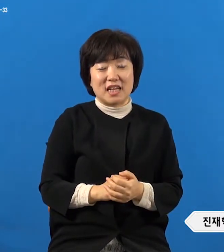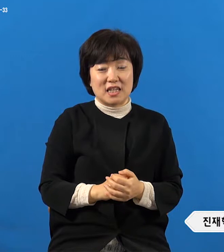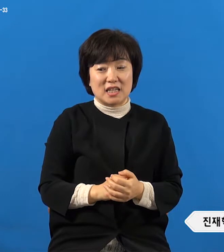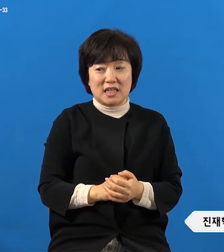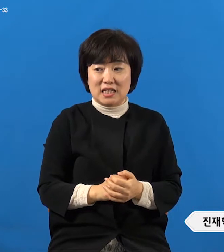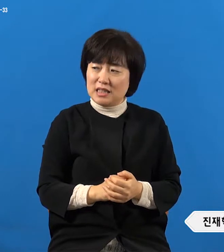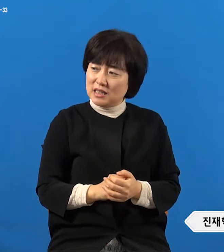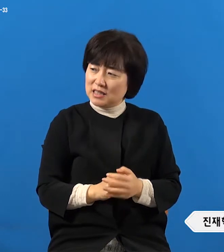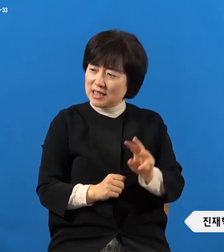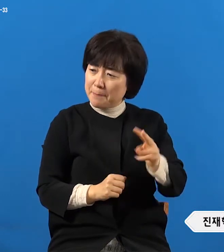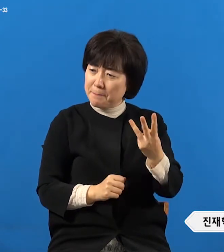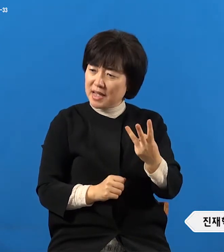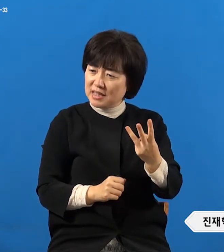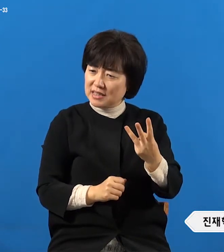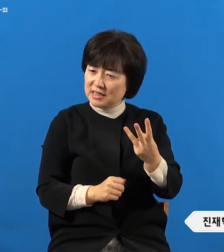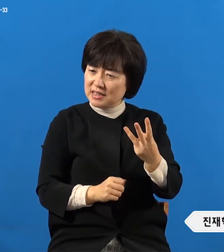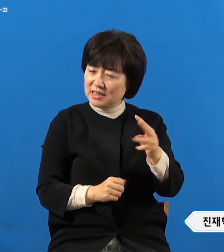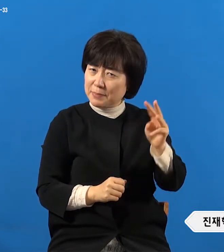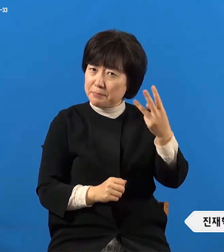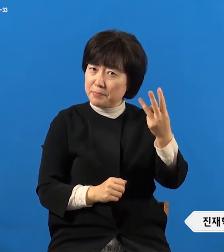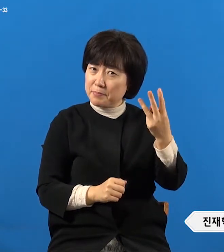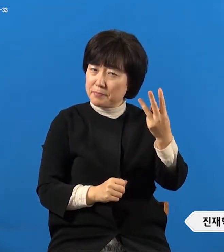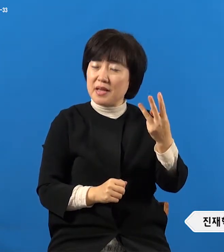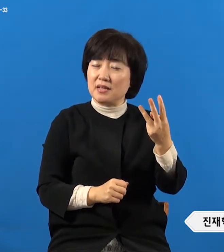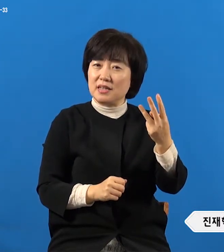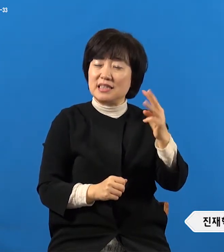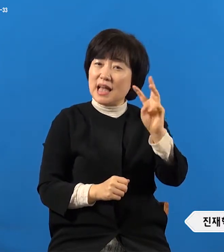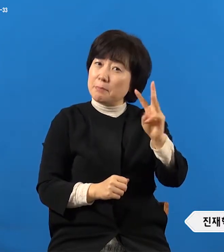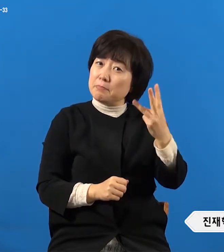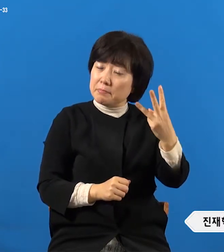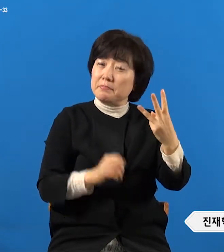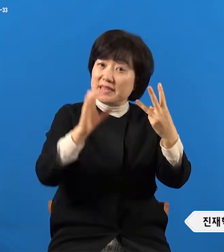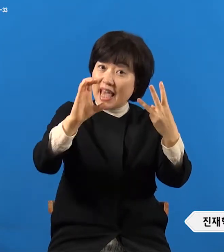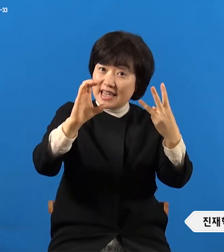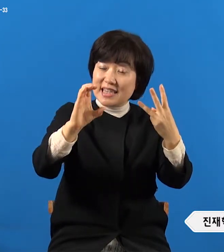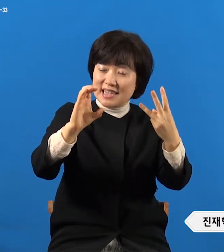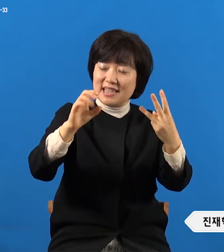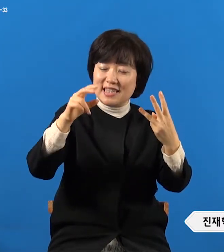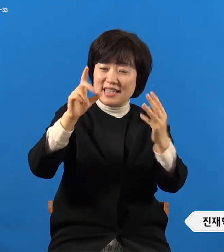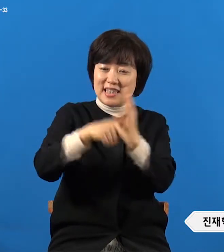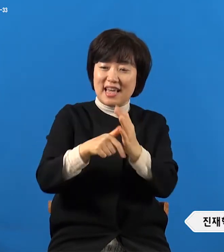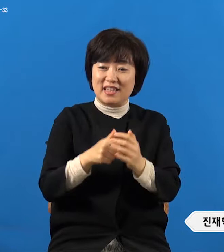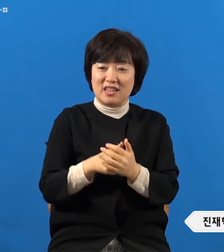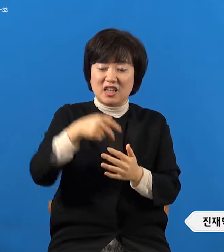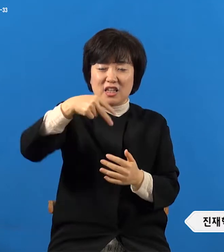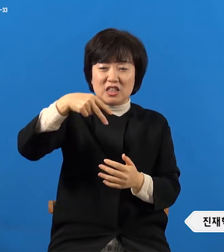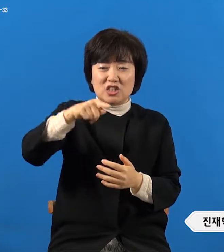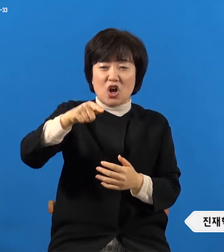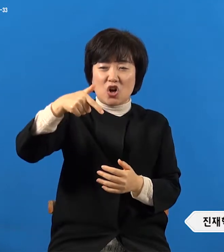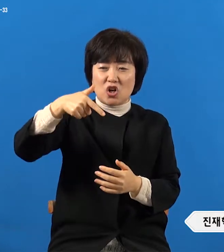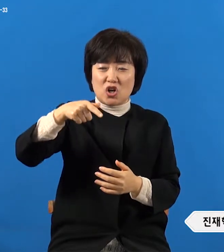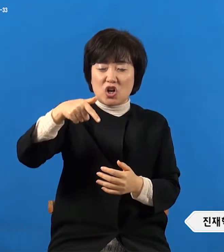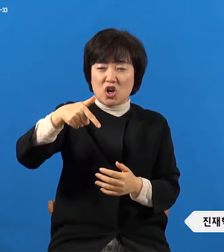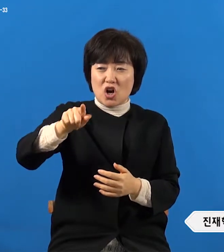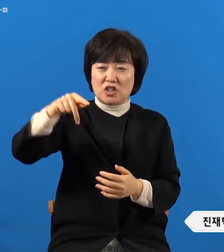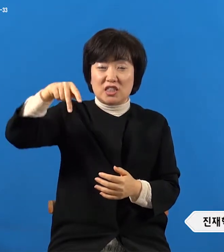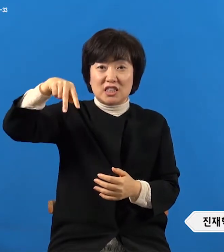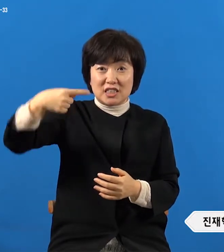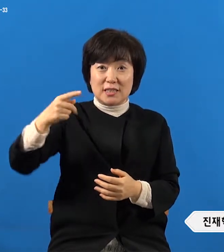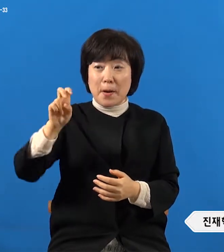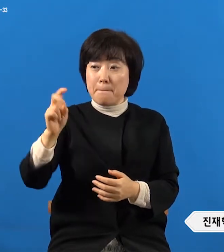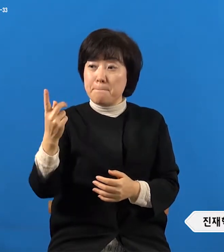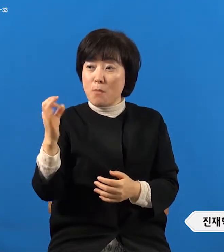33세기에 300년대에 니사의 신학자인 그레고리라는 분은 서커스 멍키라는 예화를